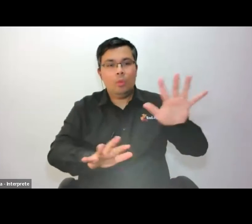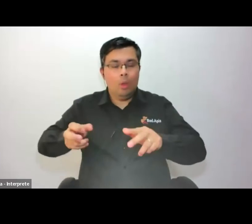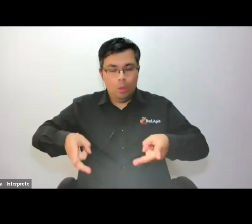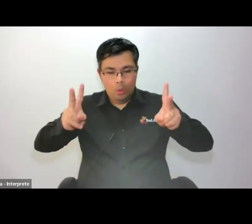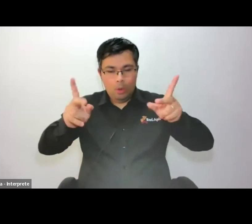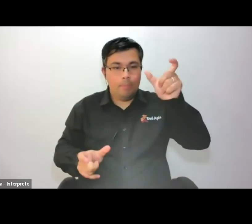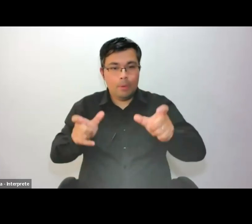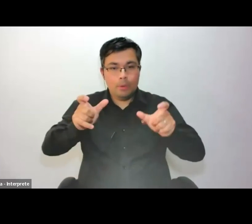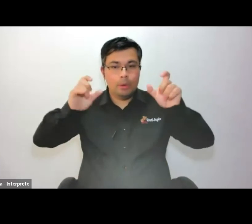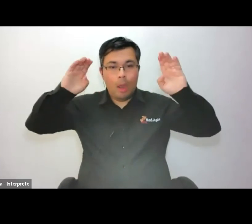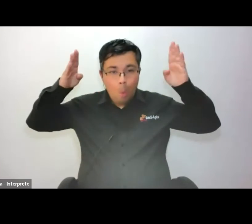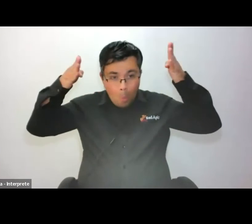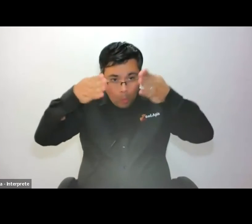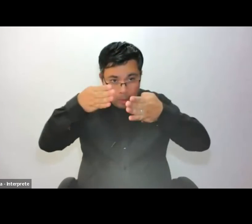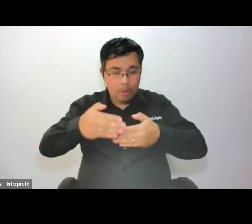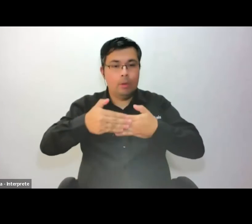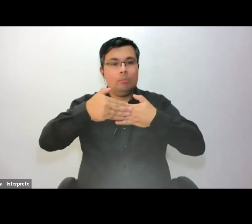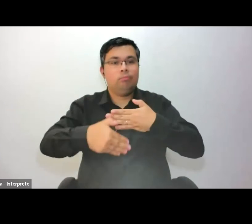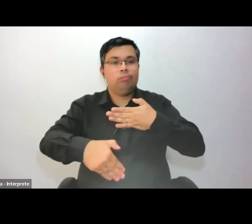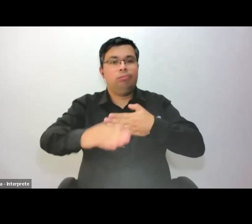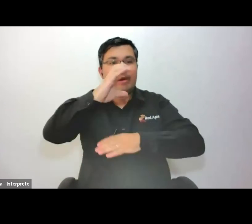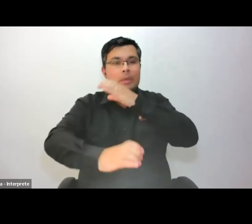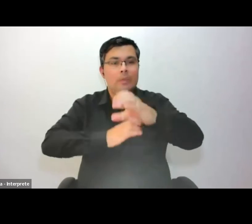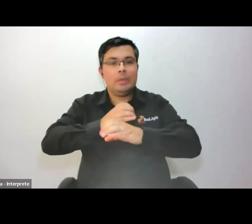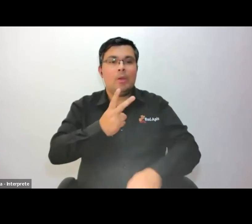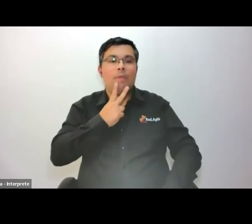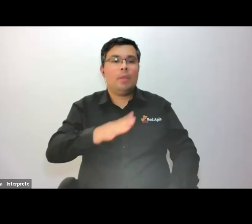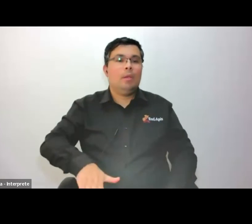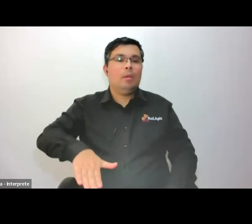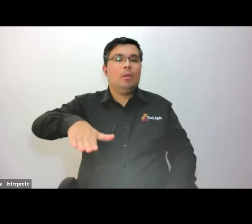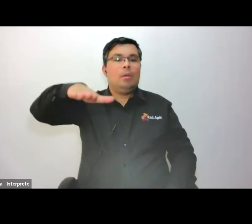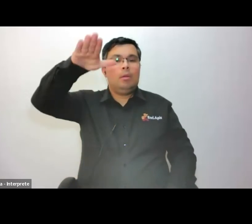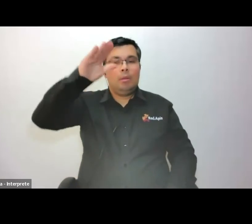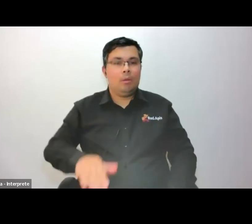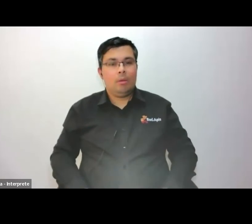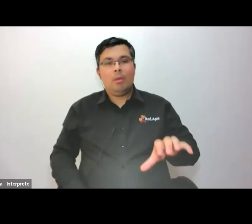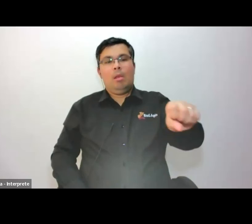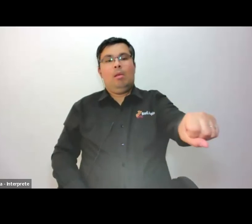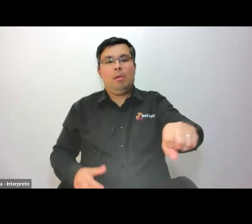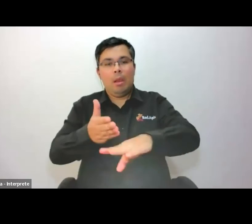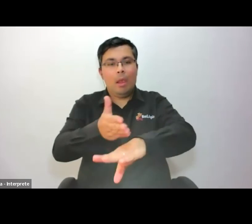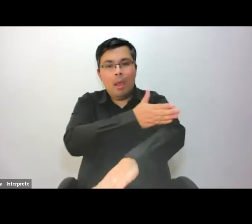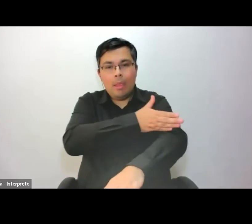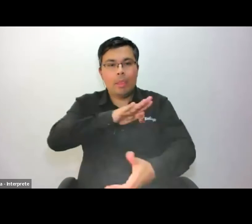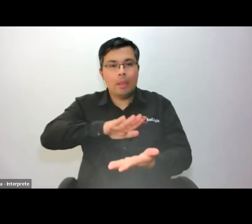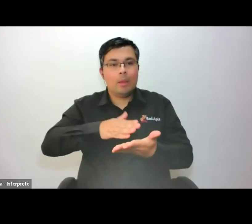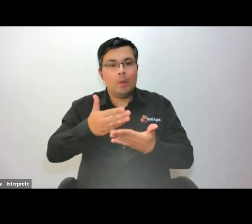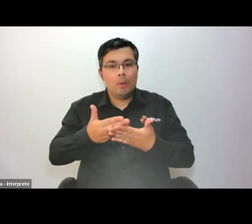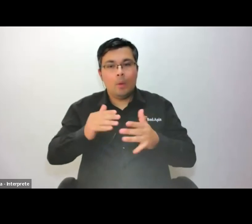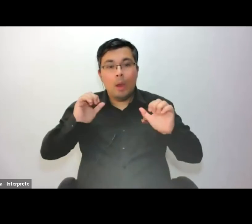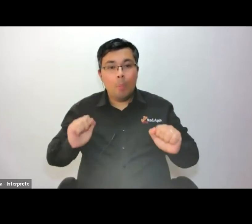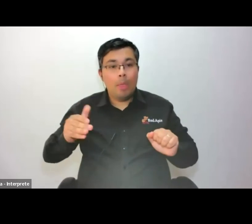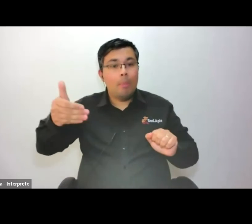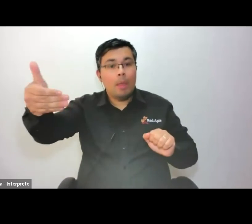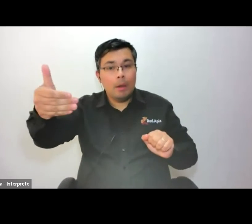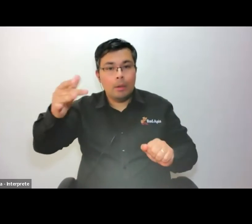del ciclo vital y a lo largo del ciclo de vida, detección temprana en salud, posibilidad de trabajo y todo lo que ya conocemos. No